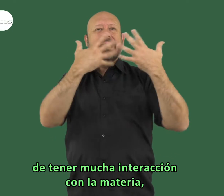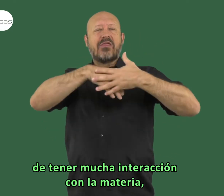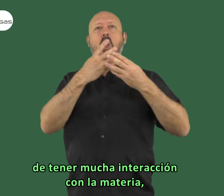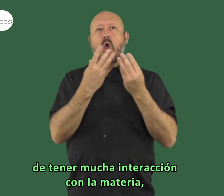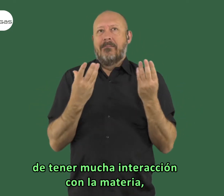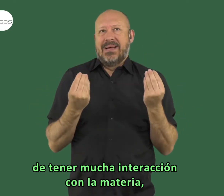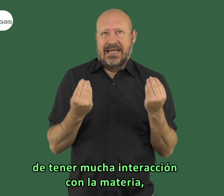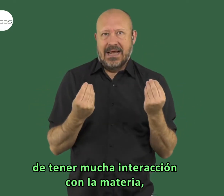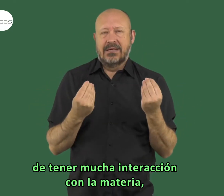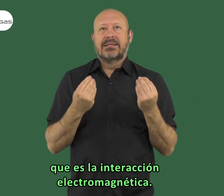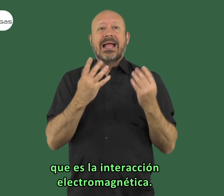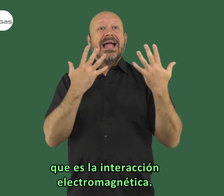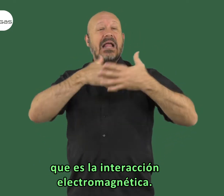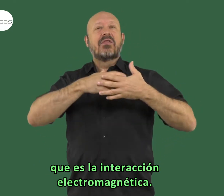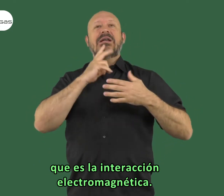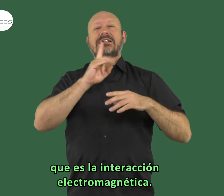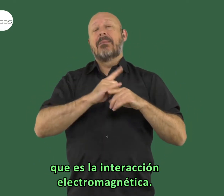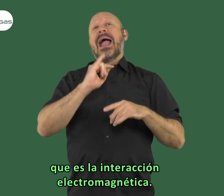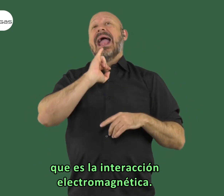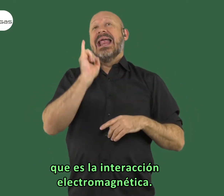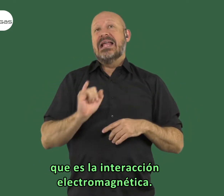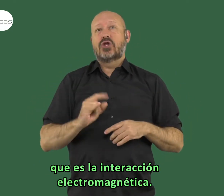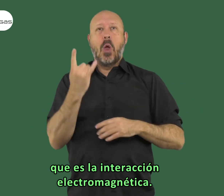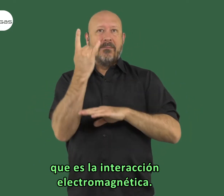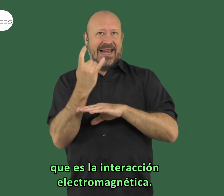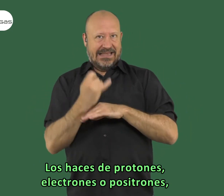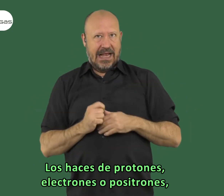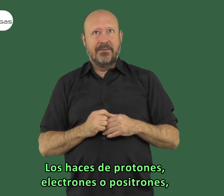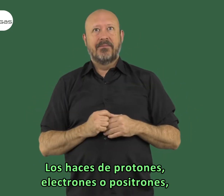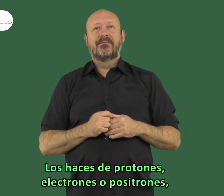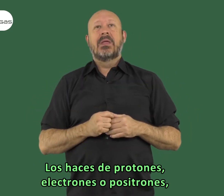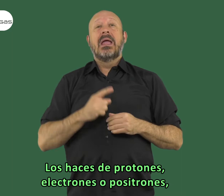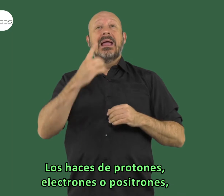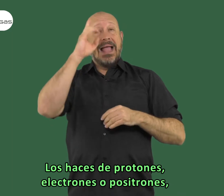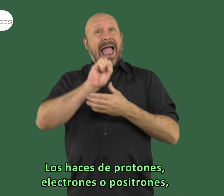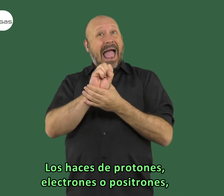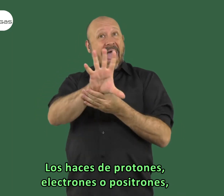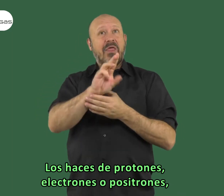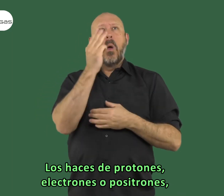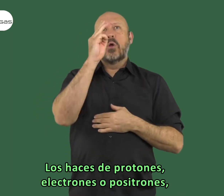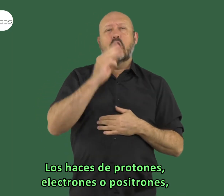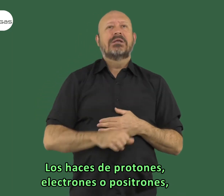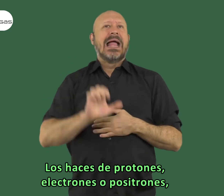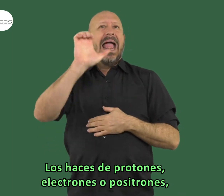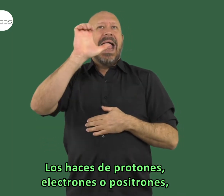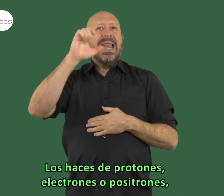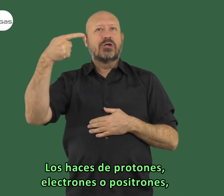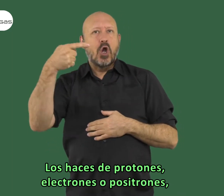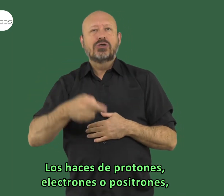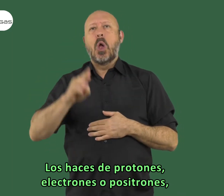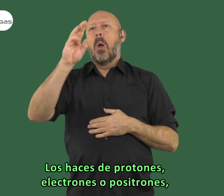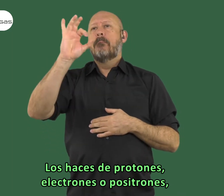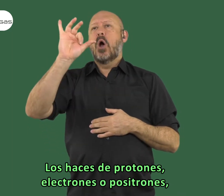muchas interacciones con la materia, que es la interacción electromagnética. Los hacen de protones